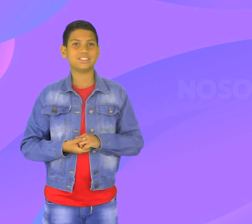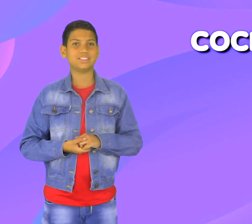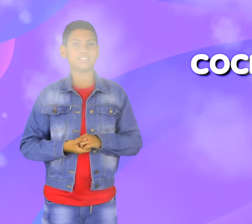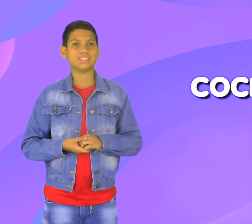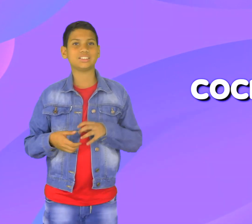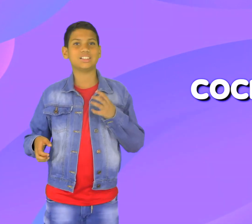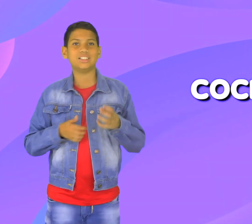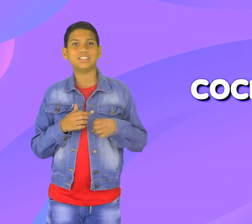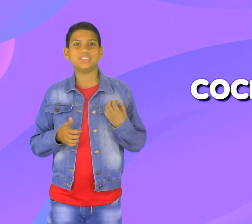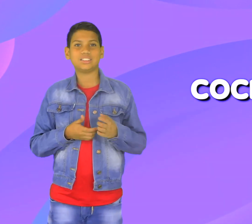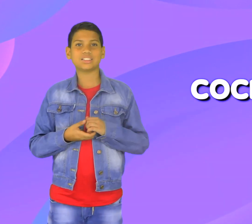Cocinar.